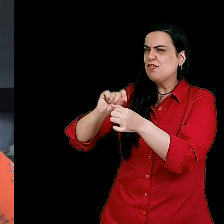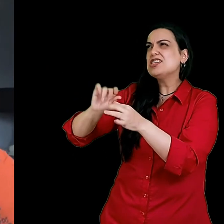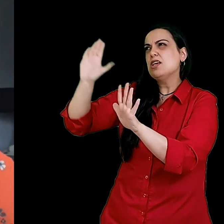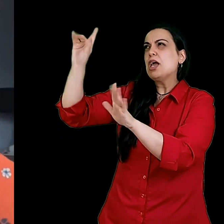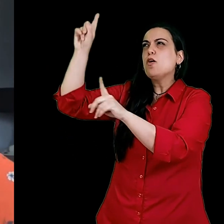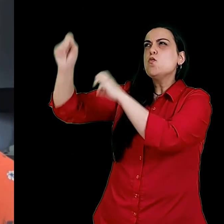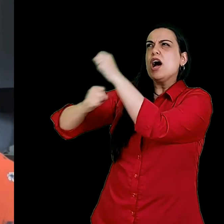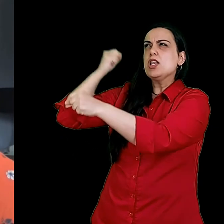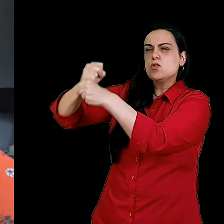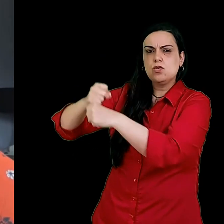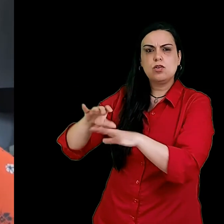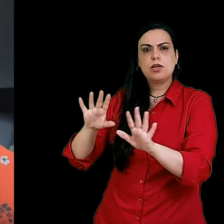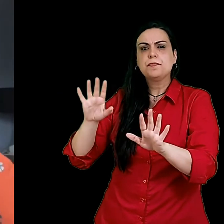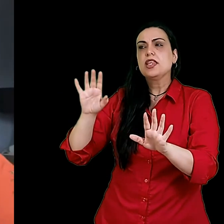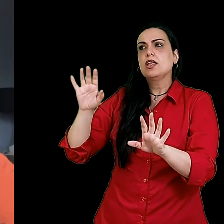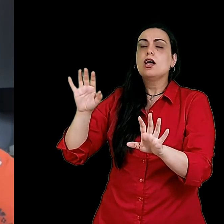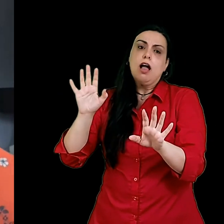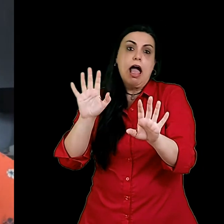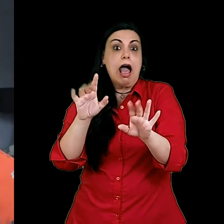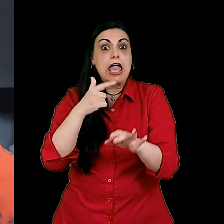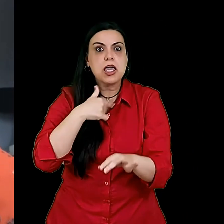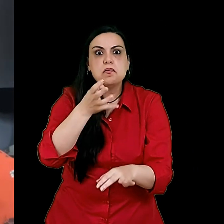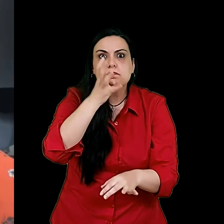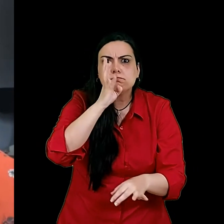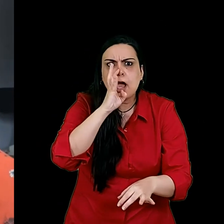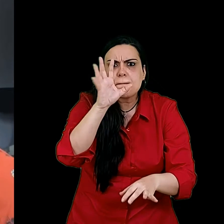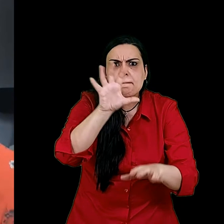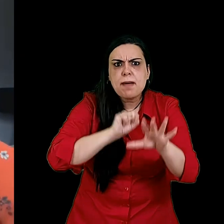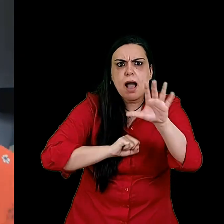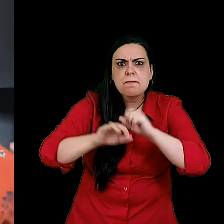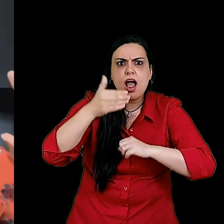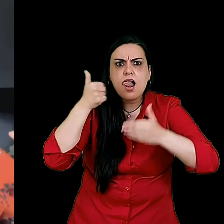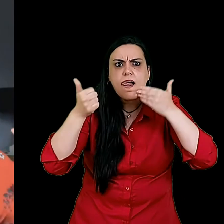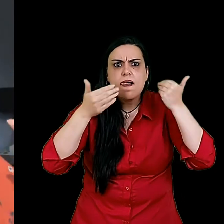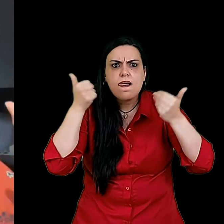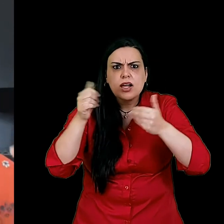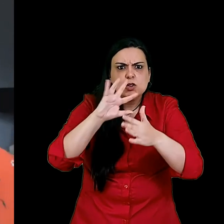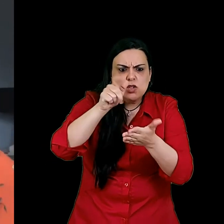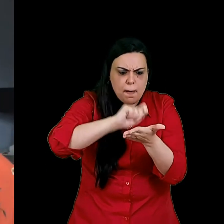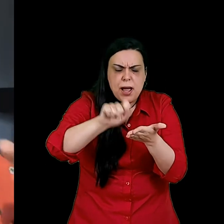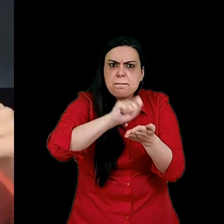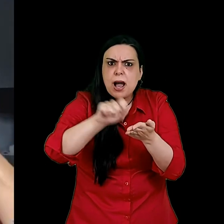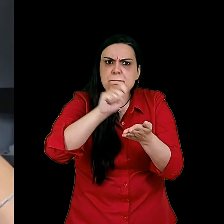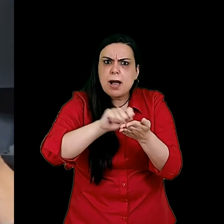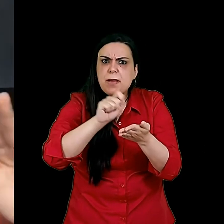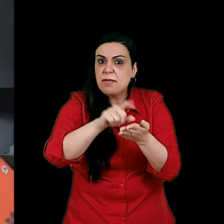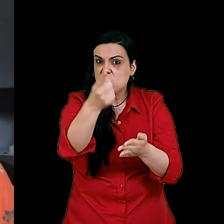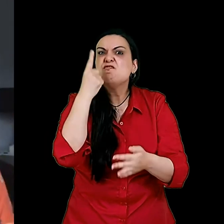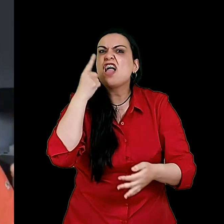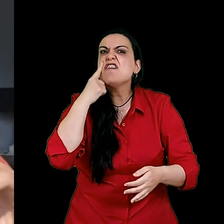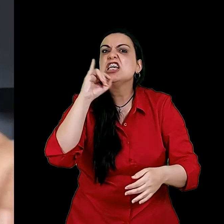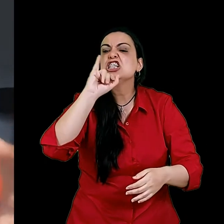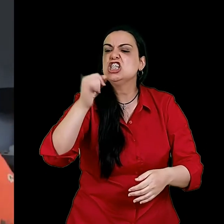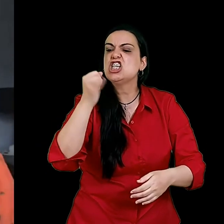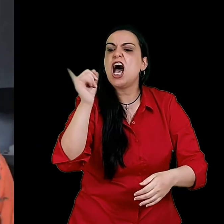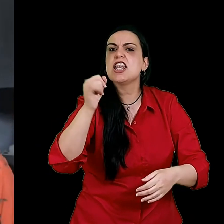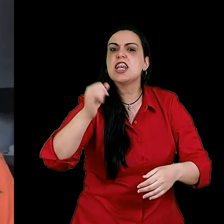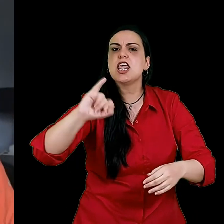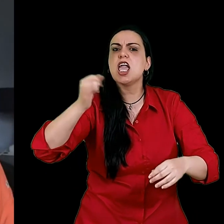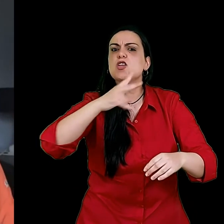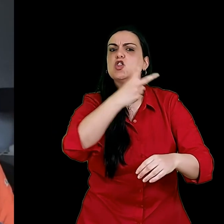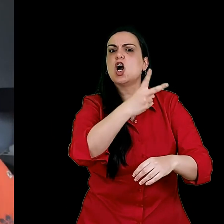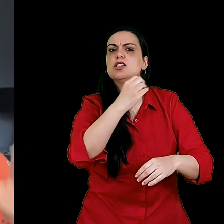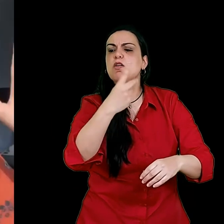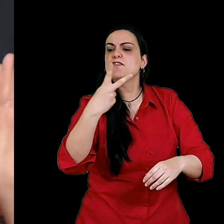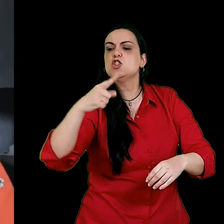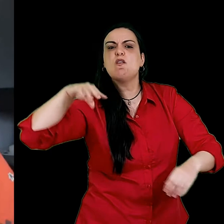mas eu vou fazer amanhã. Ah, eu vou fazer, mas eu vou fazer daqui a um ano. Ah, não, olha, Camila, eu tô ligadinho em tudo que você tá falando, em tudo que eu tô escrevendo